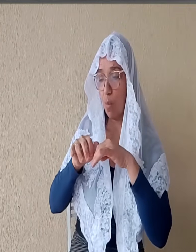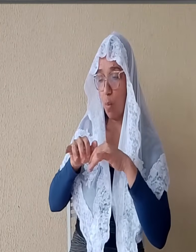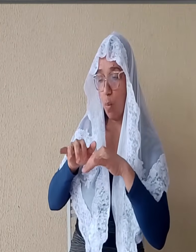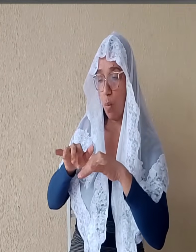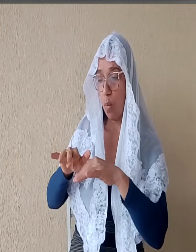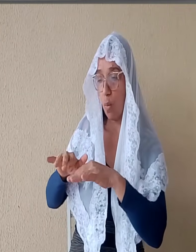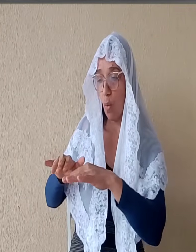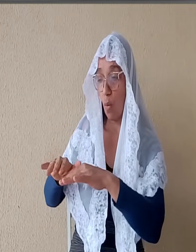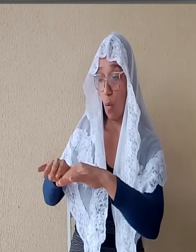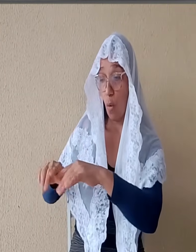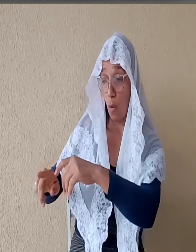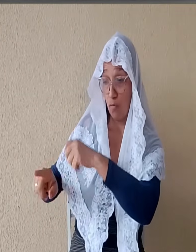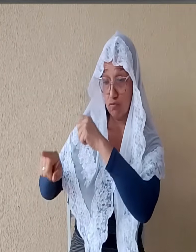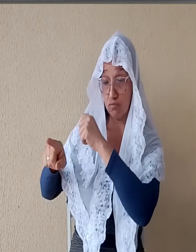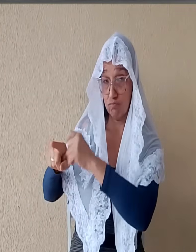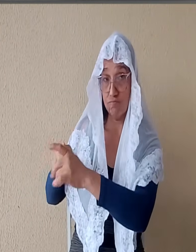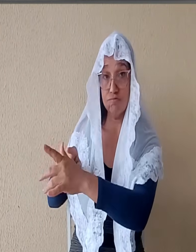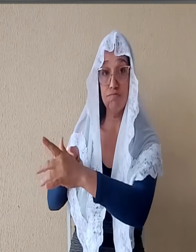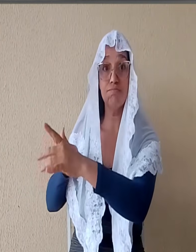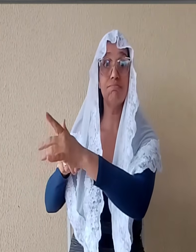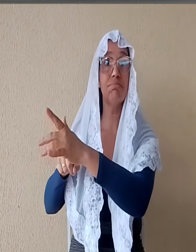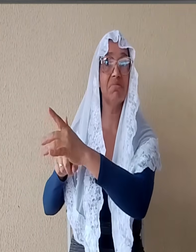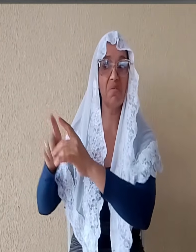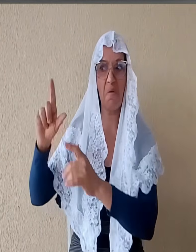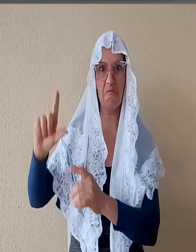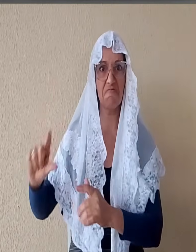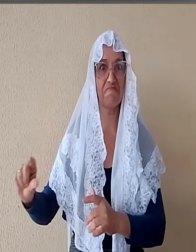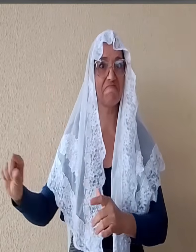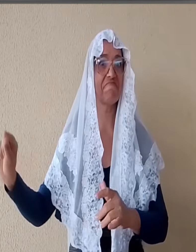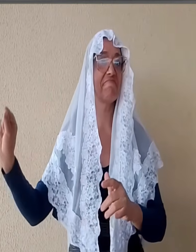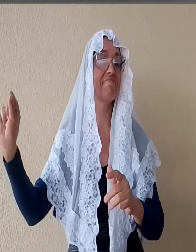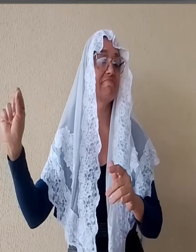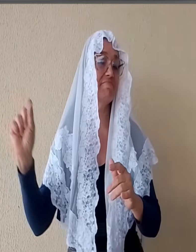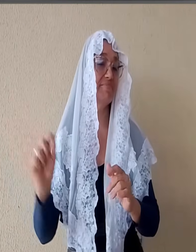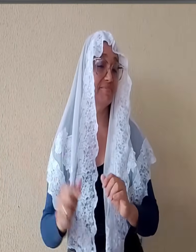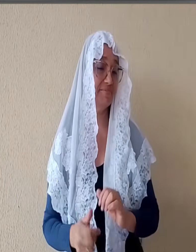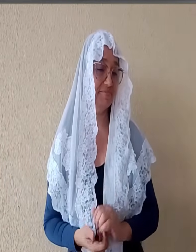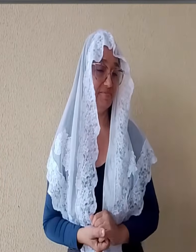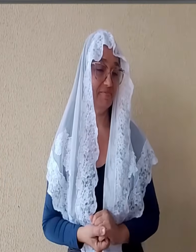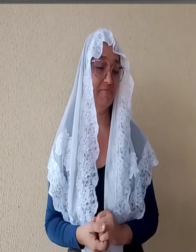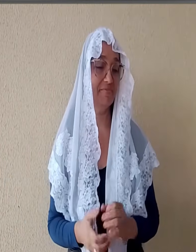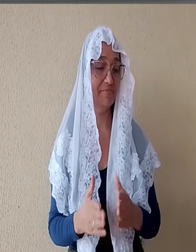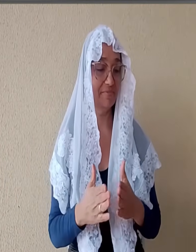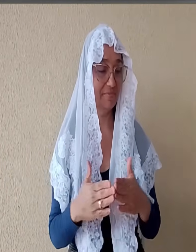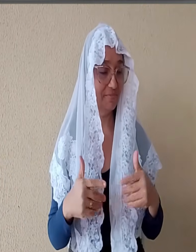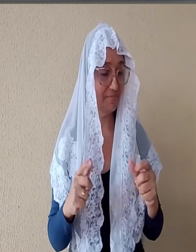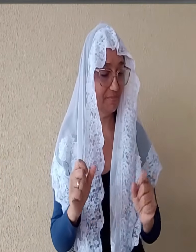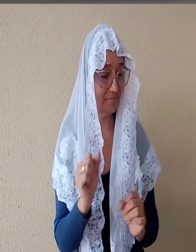manada, vai dando licença que o Senhor está passando. Glória a Deus. E o teu nome